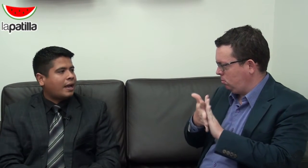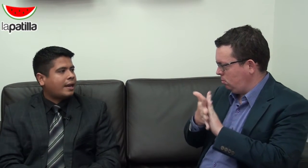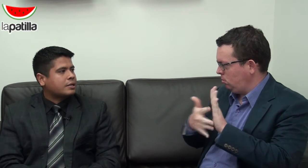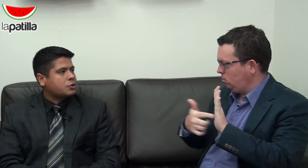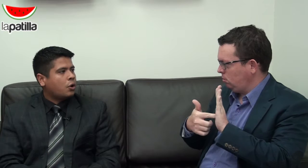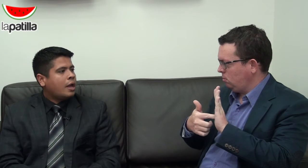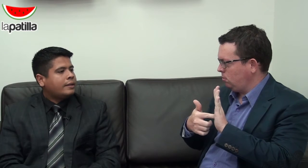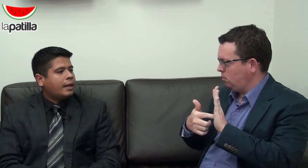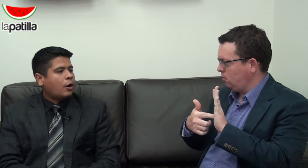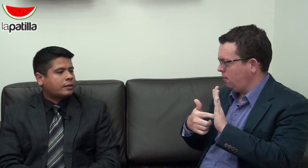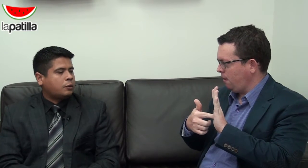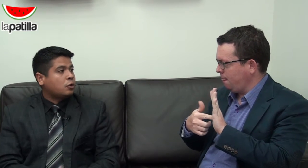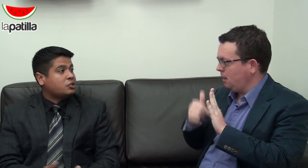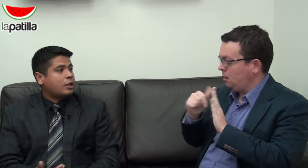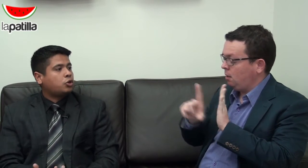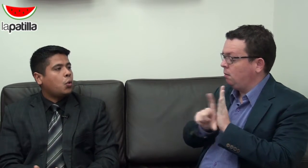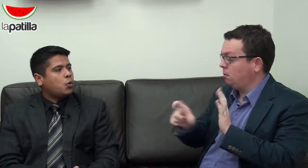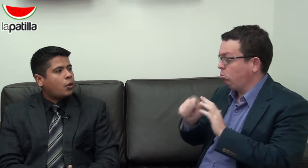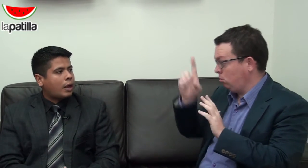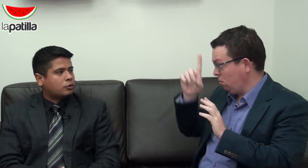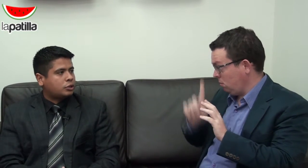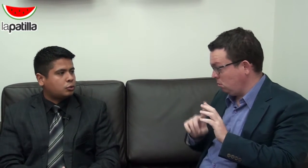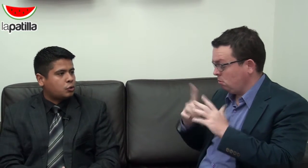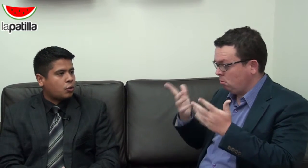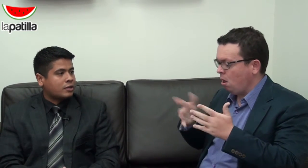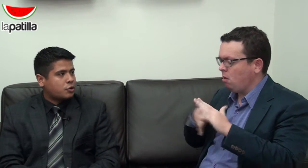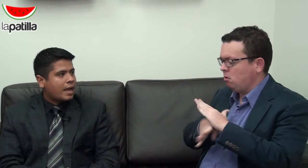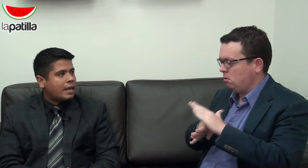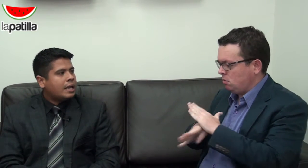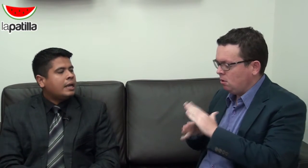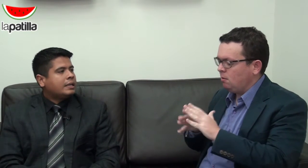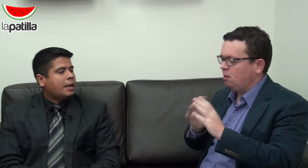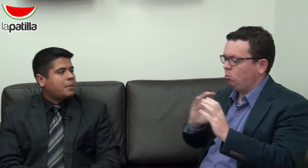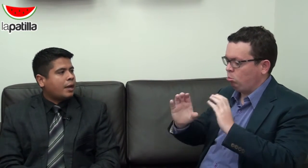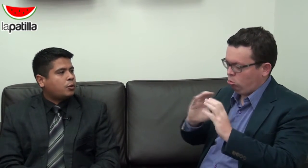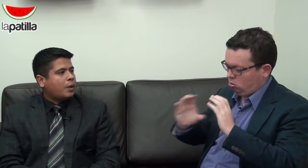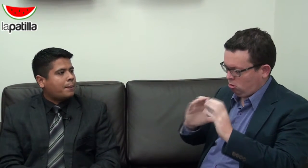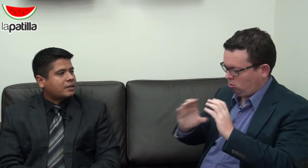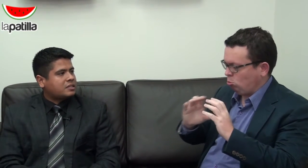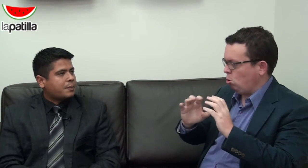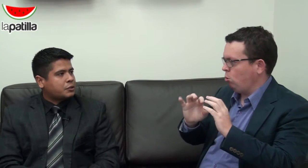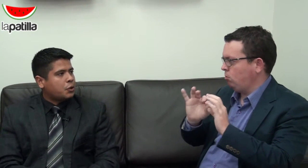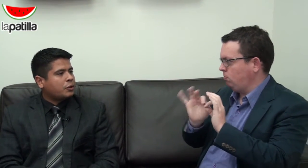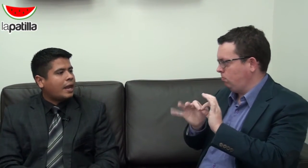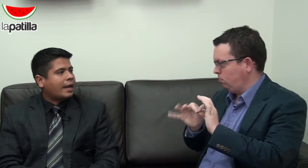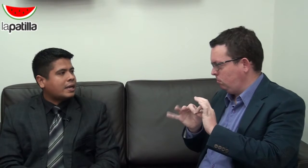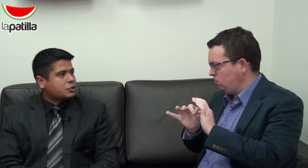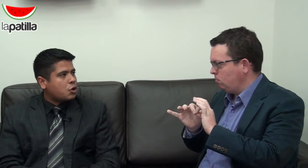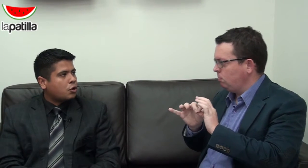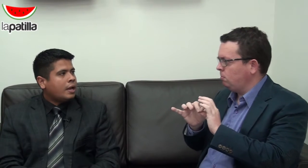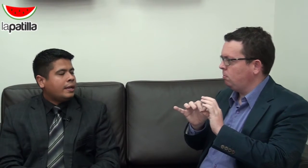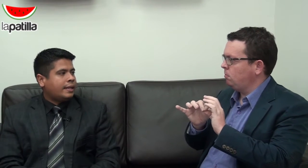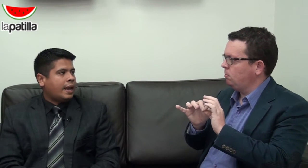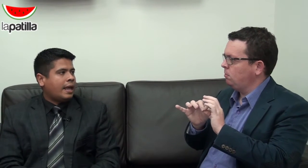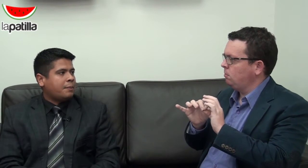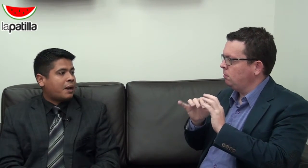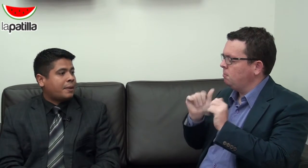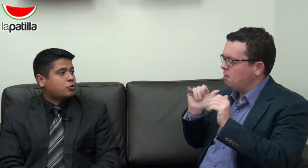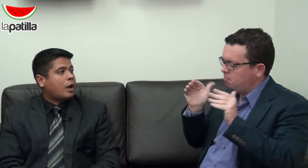la creación de los artículos 101 de la Constitución Nacional, también estuvimos en la participación de la creación de la Ley para Personas